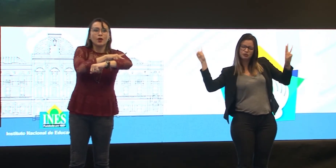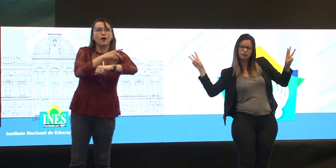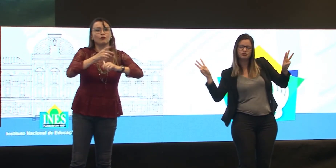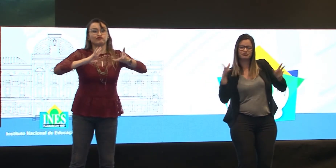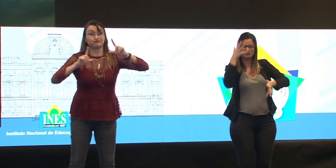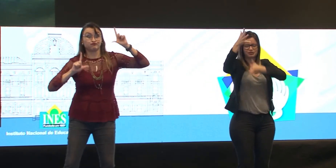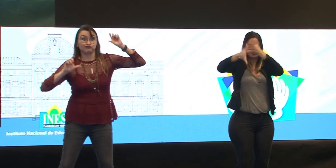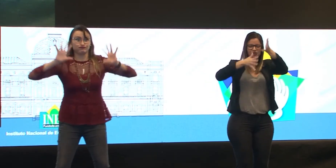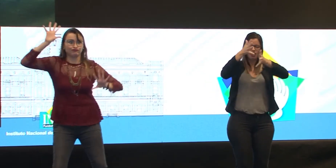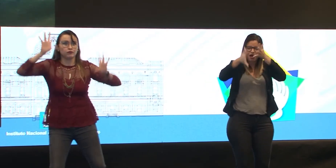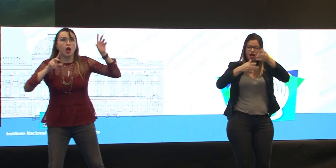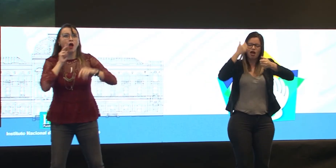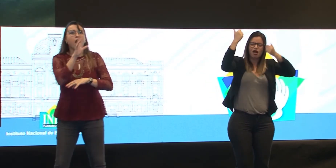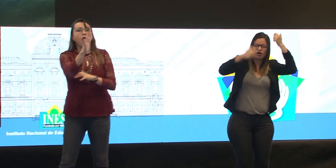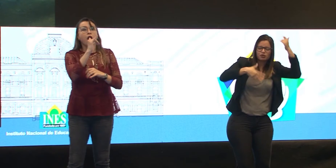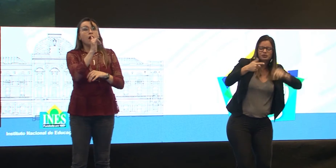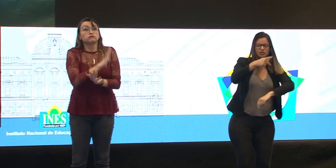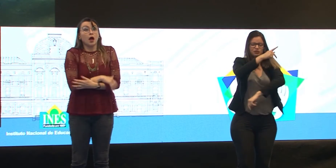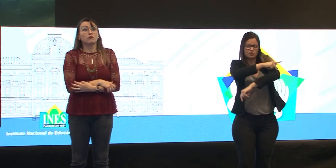divulgadas inúmeras informações